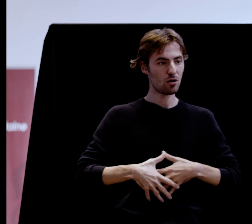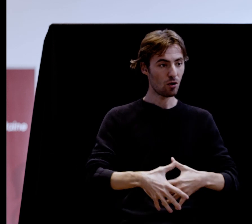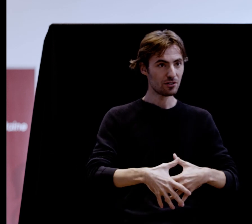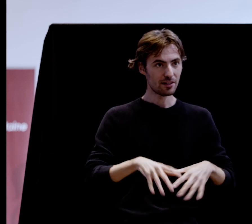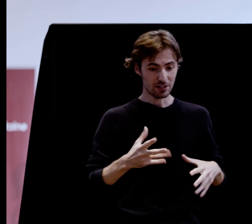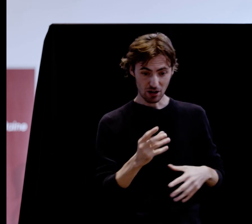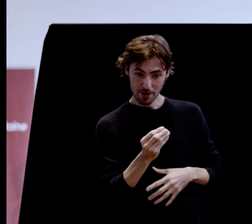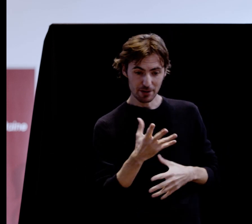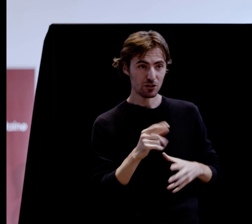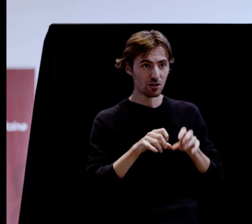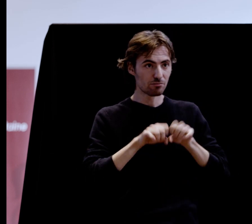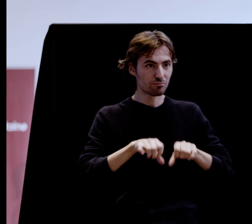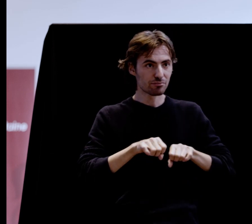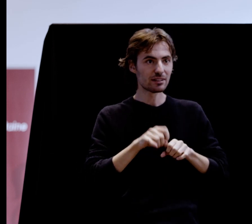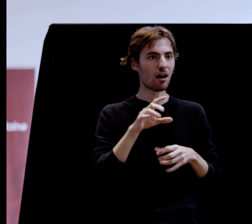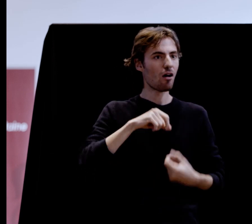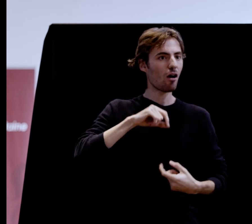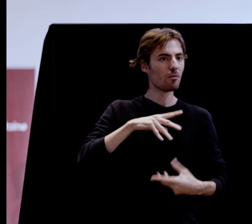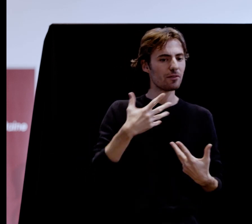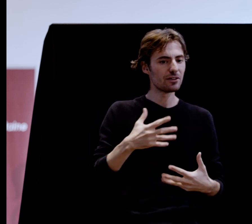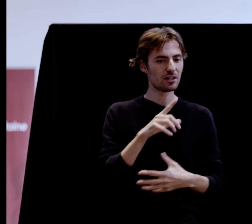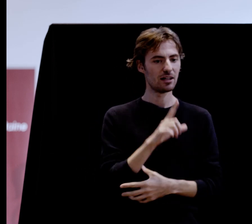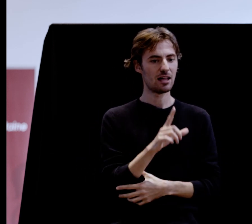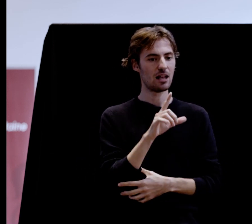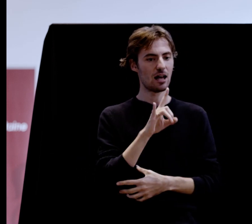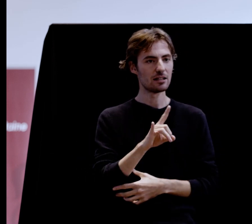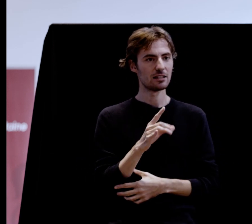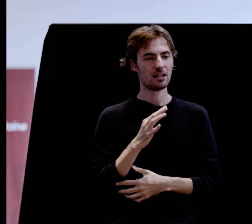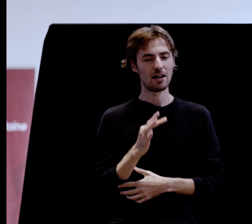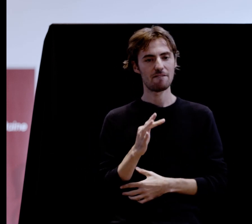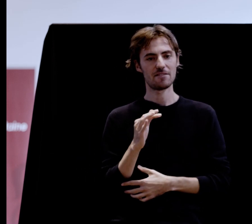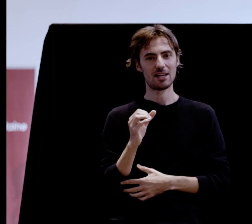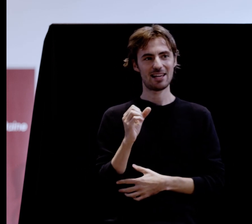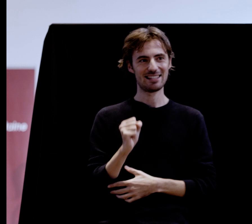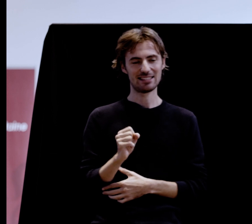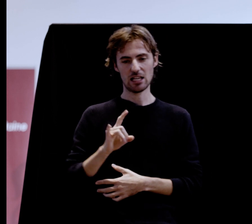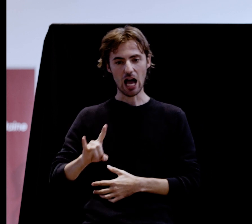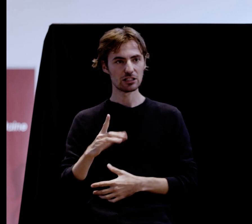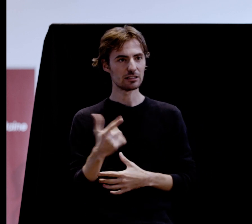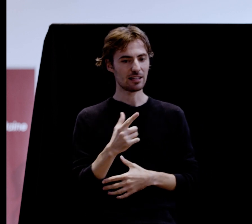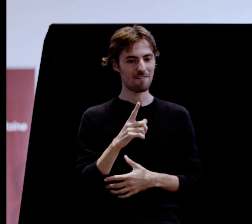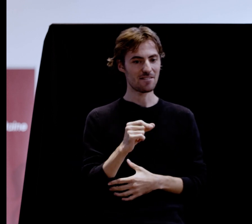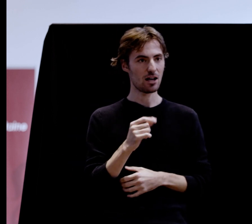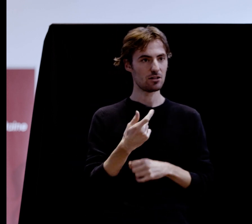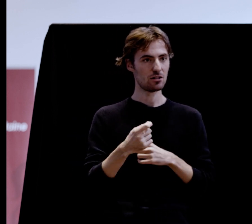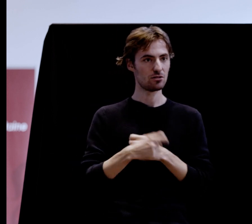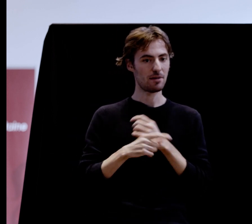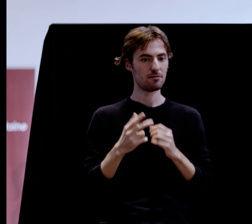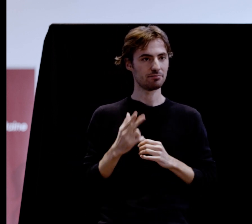détecte des hormones de LH et FSH dès la 20e semaine de